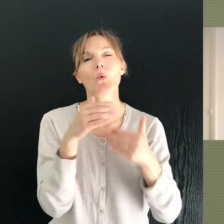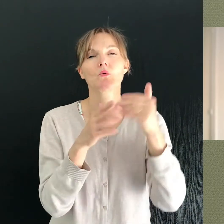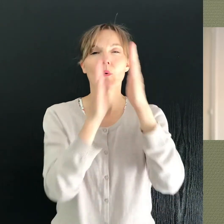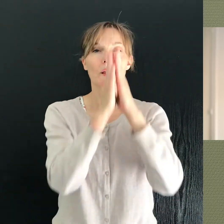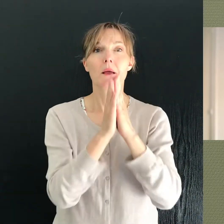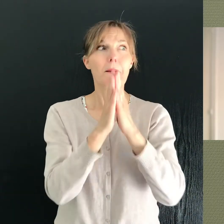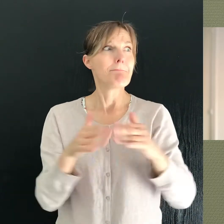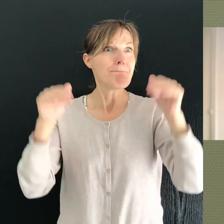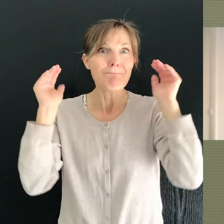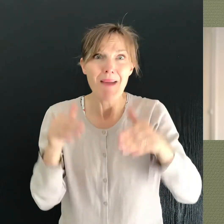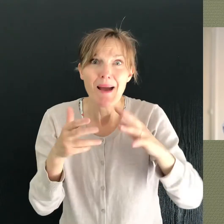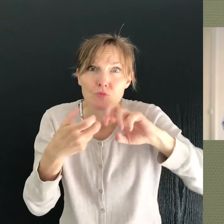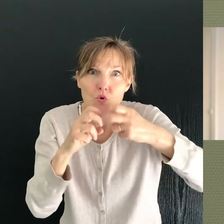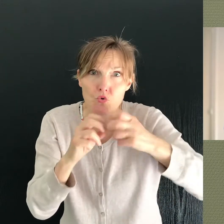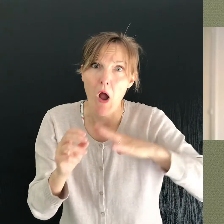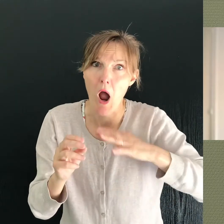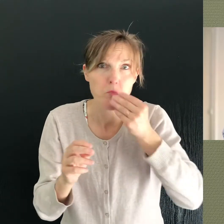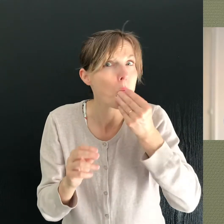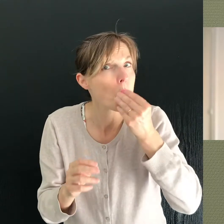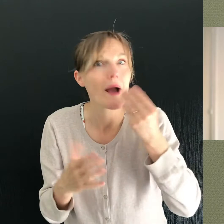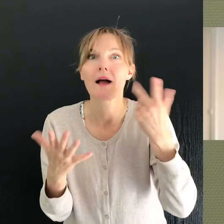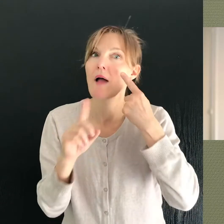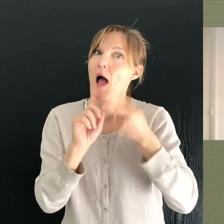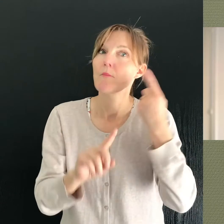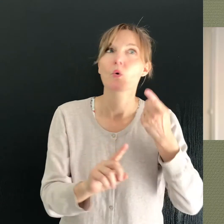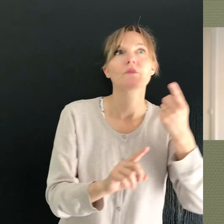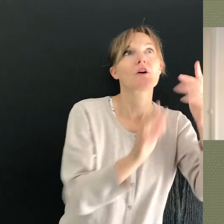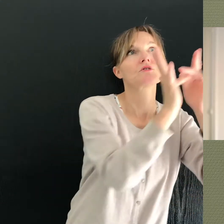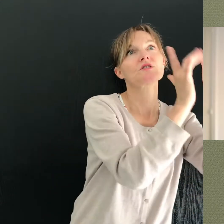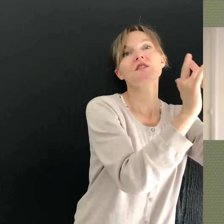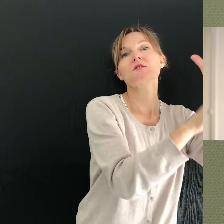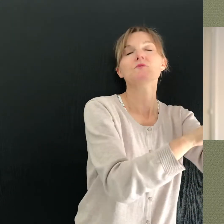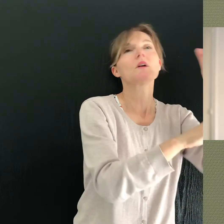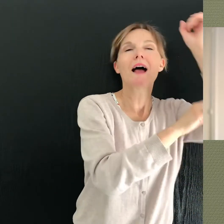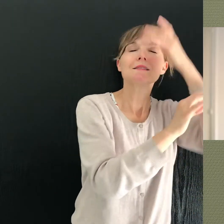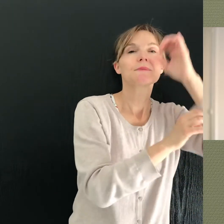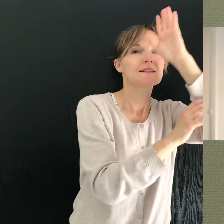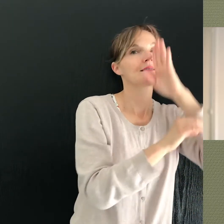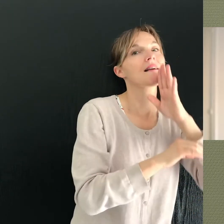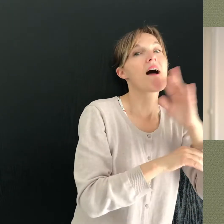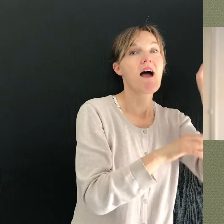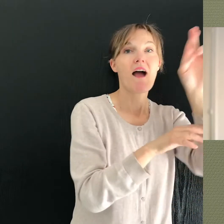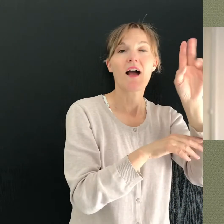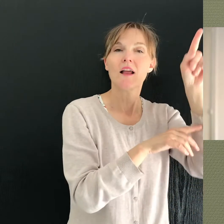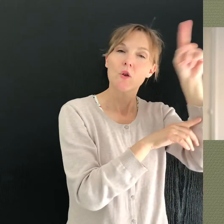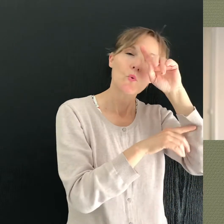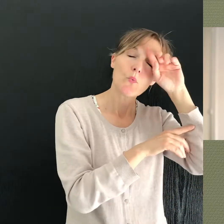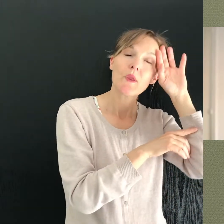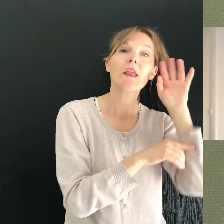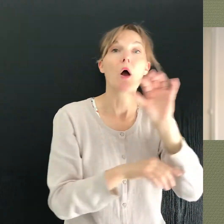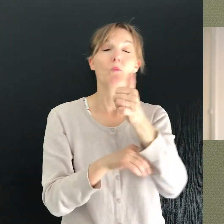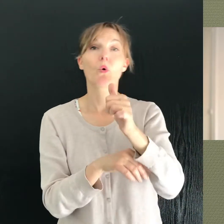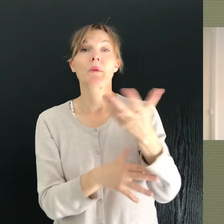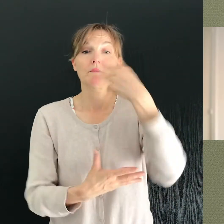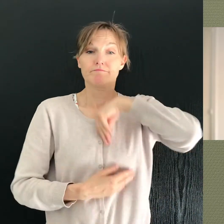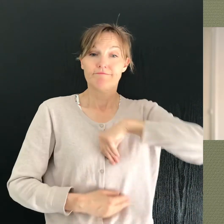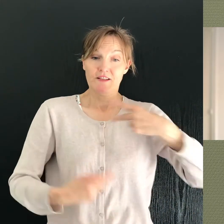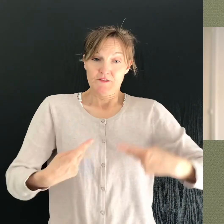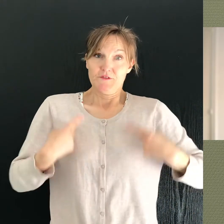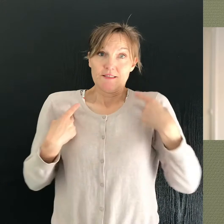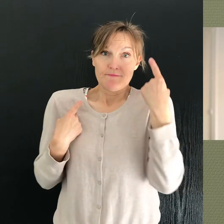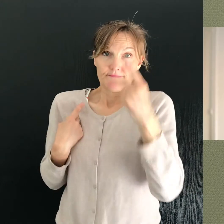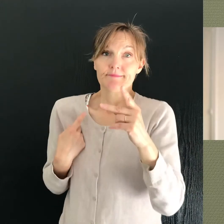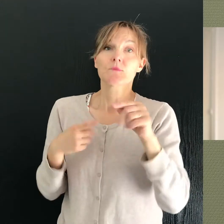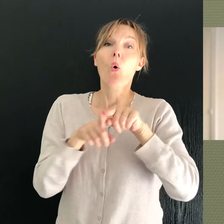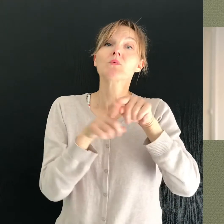vous avez la bonne structure, il faut que le Saint-Esprit règne et soit le premier dans votre vie et dans la vie de l'Église. Donc on